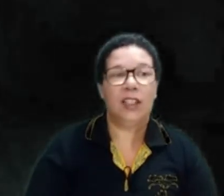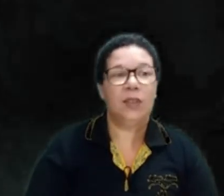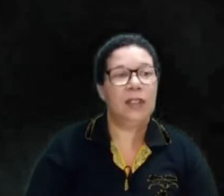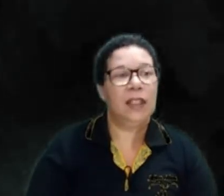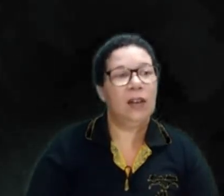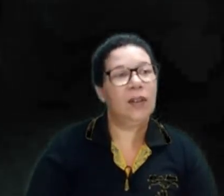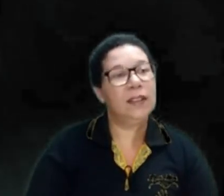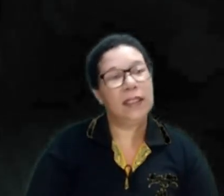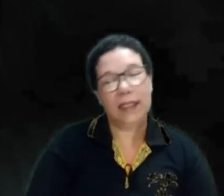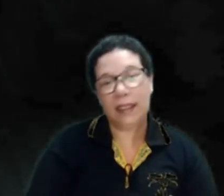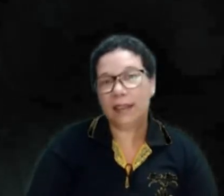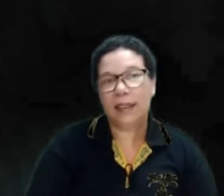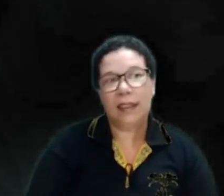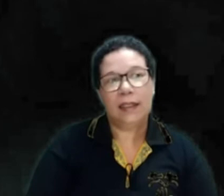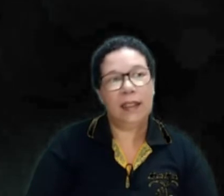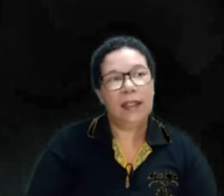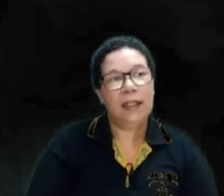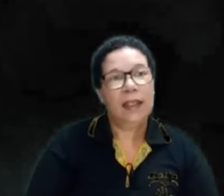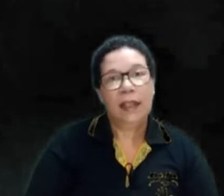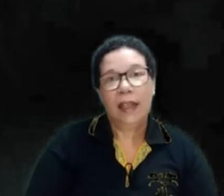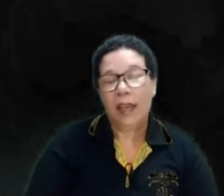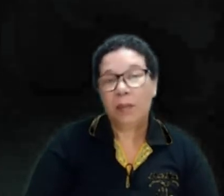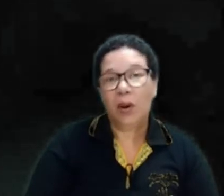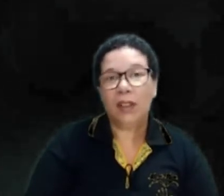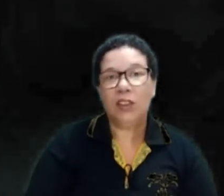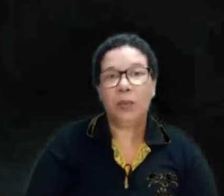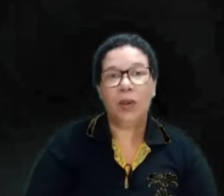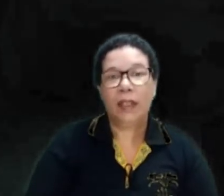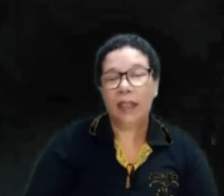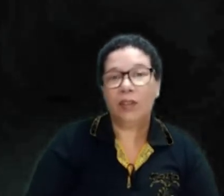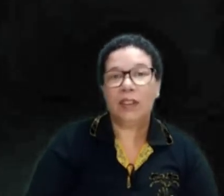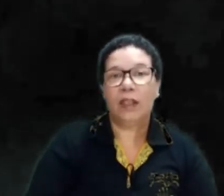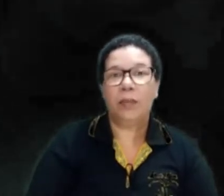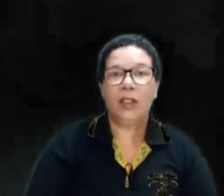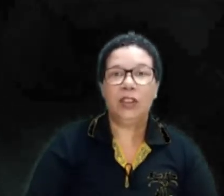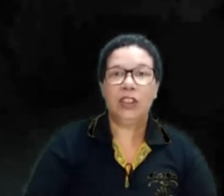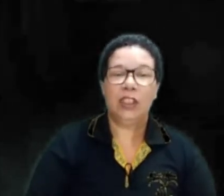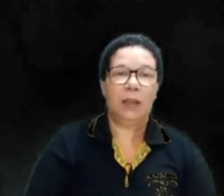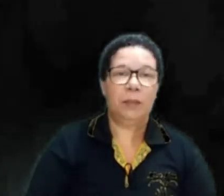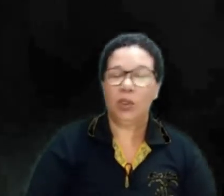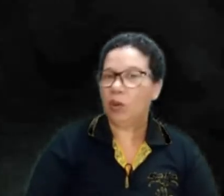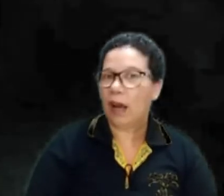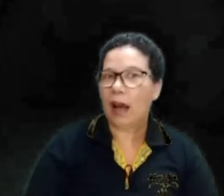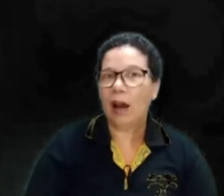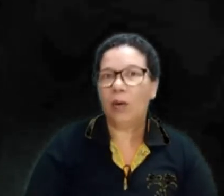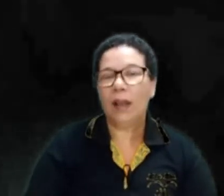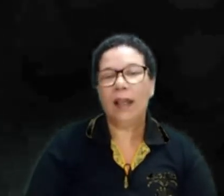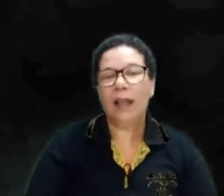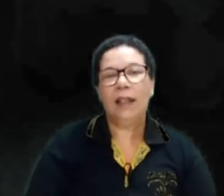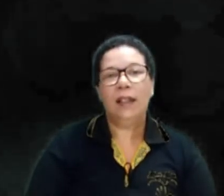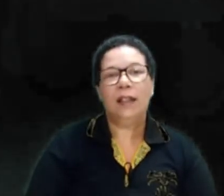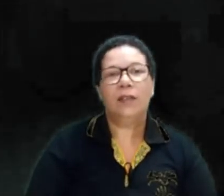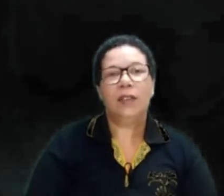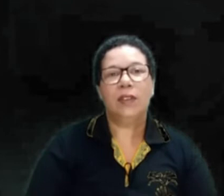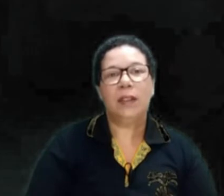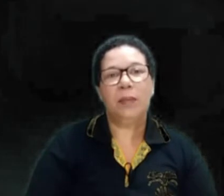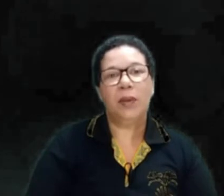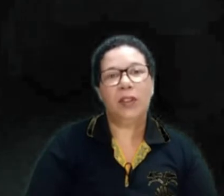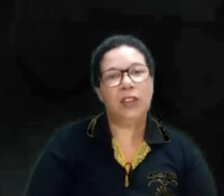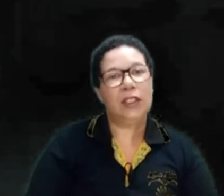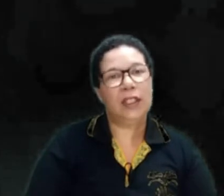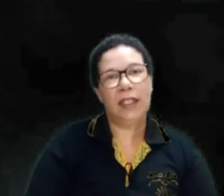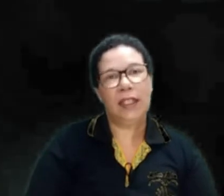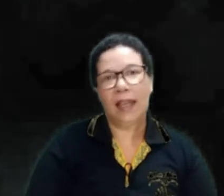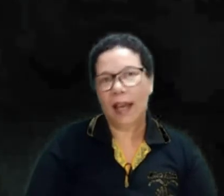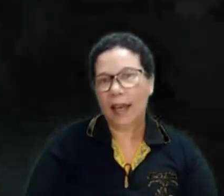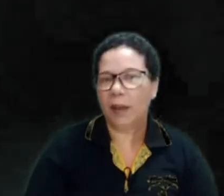estar respondendo agora esse quiz, né? É importante porque você pode, depois de uma aula, você pode